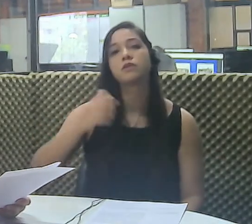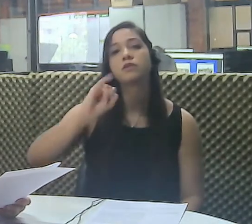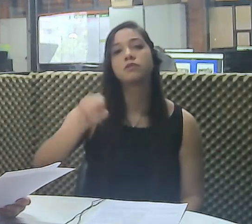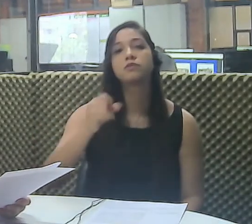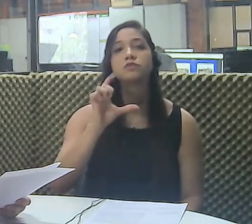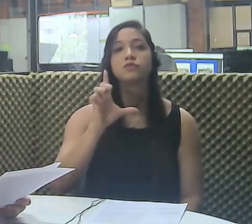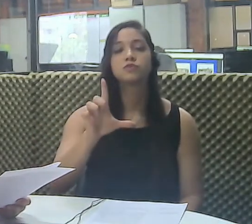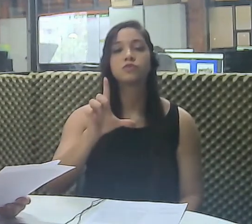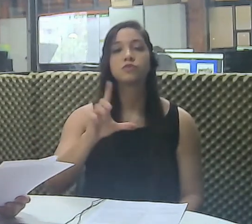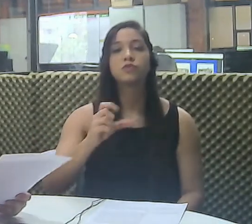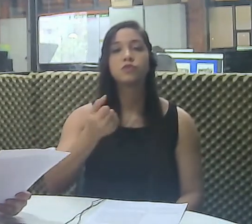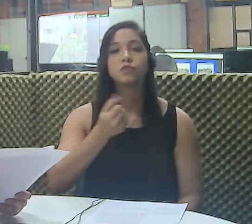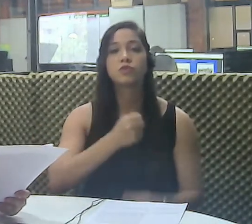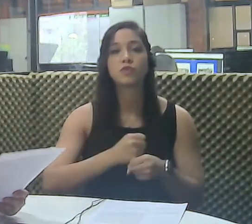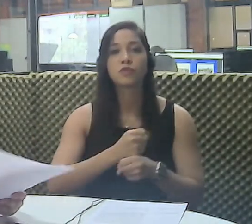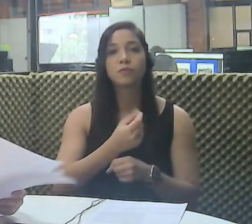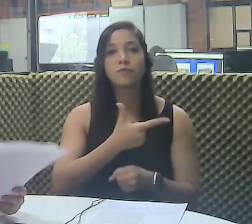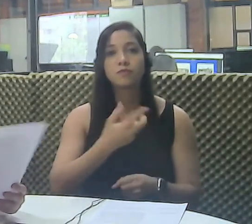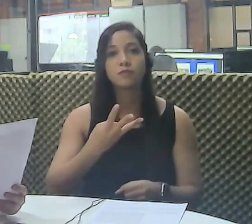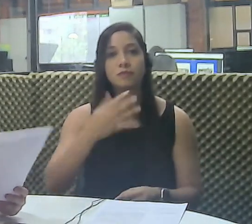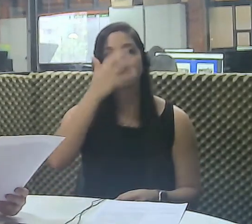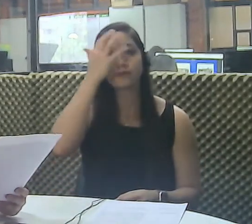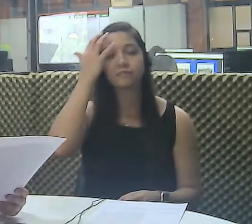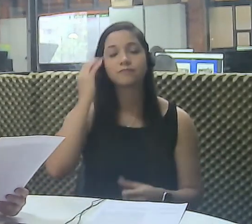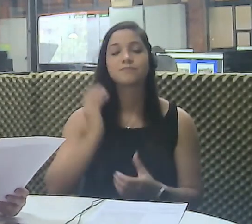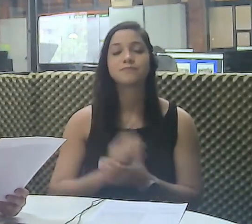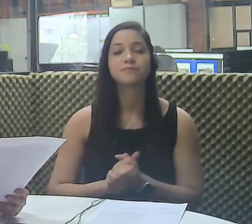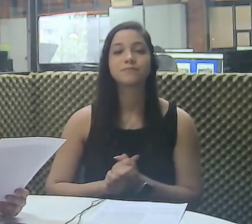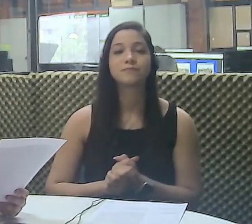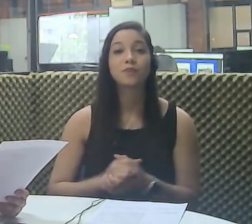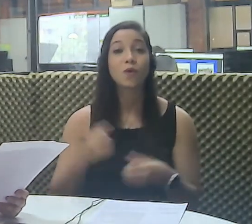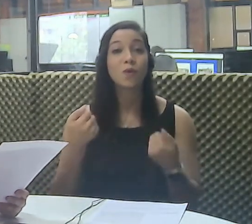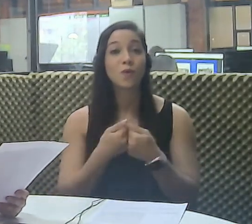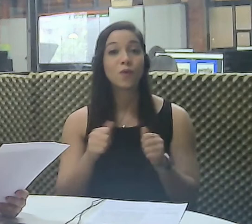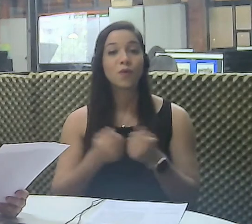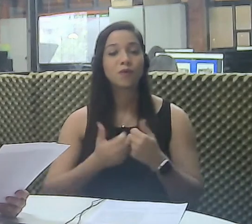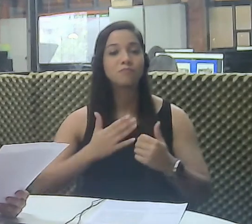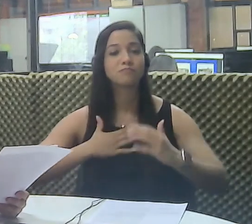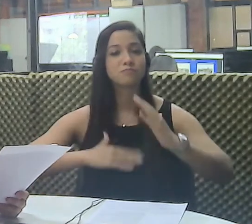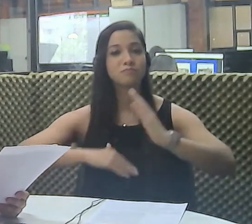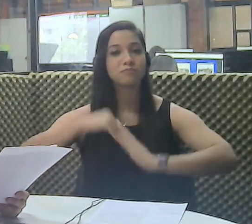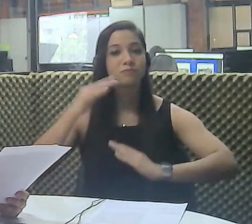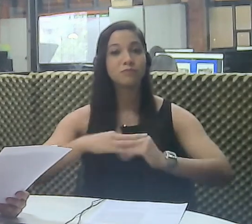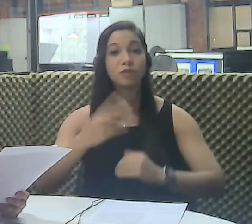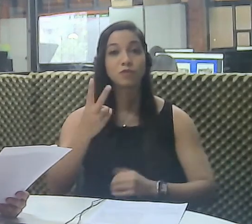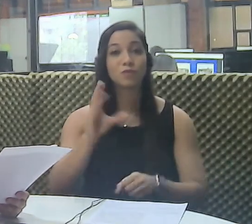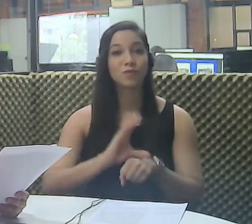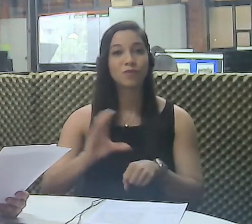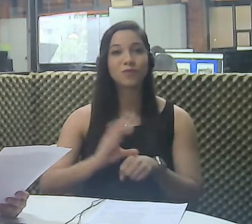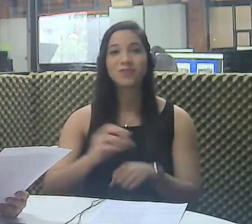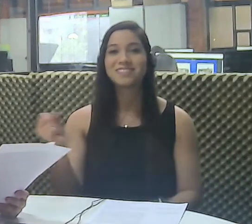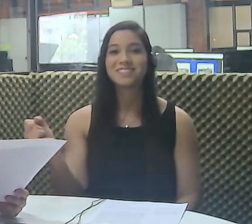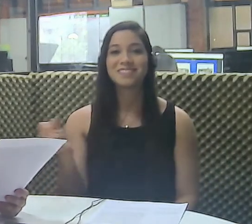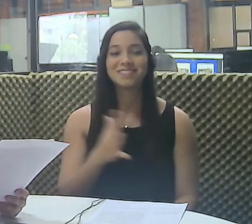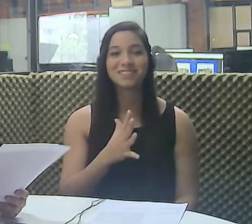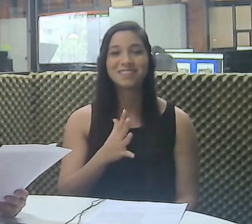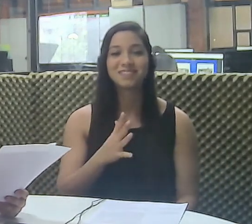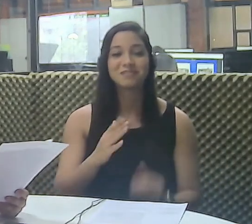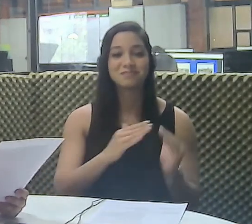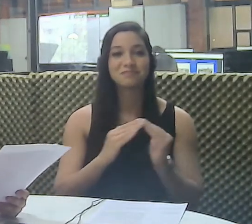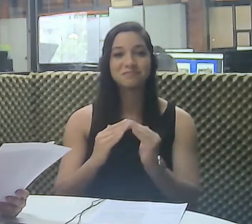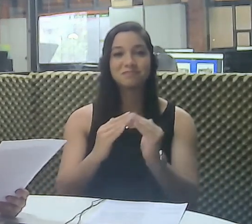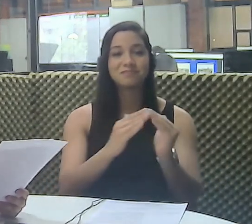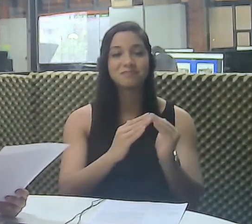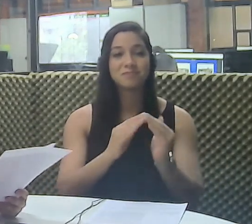julho de dois mil e 23 e e o ônibus meu Ofício chega com dois cursos profissionalizantes para os